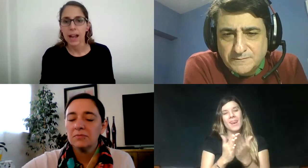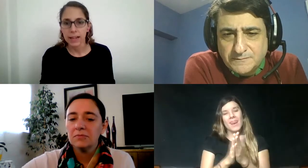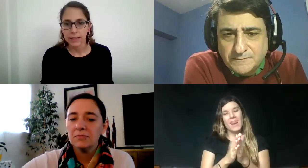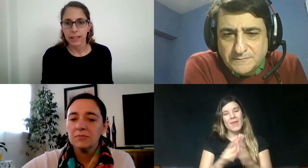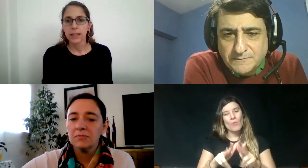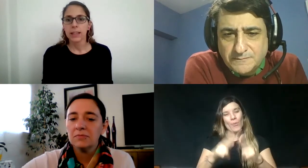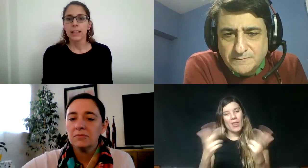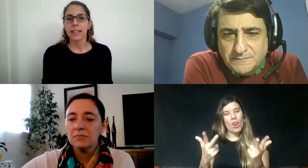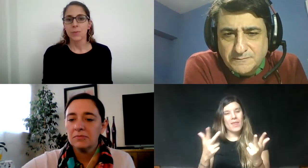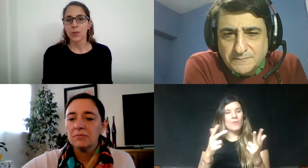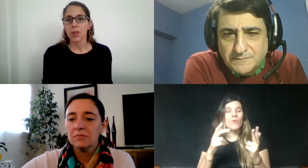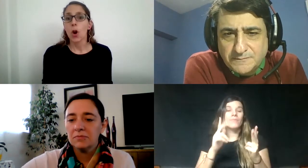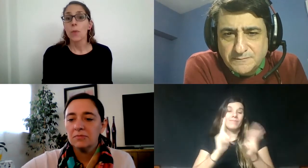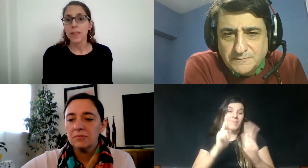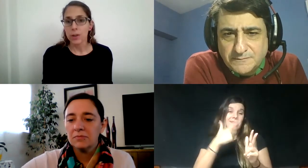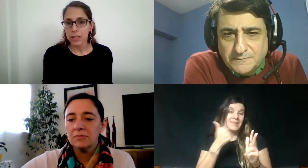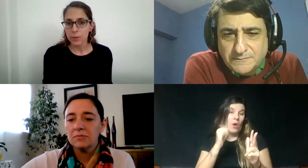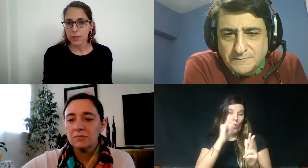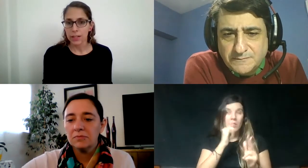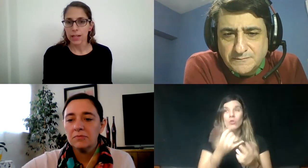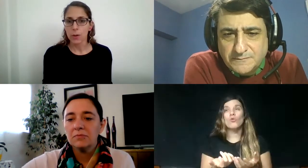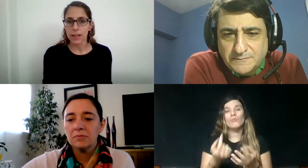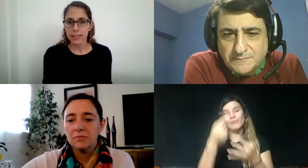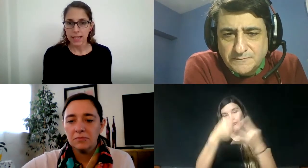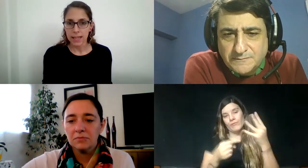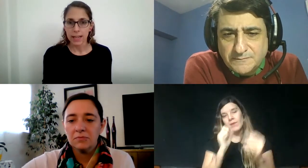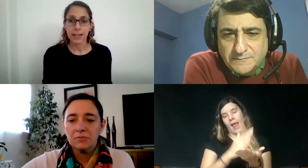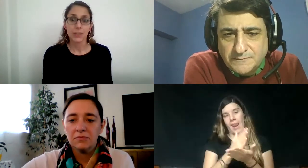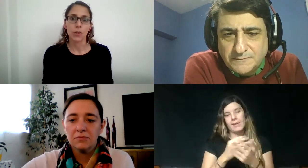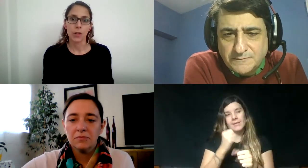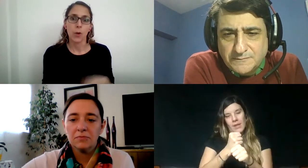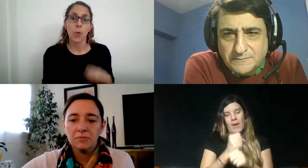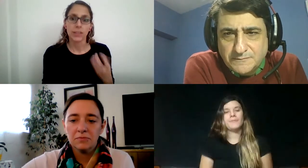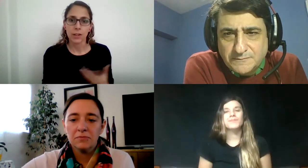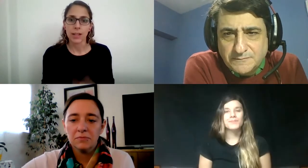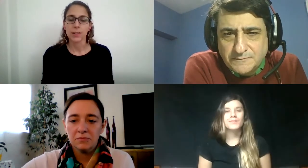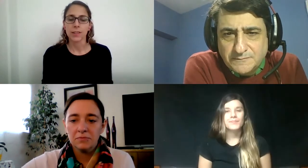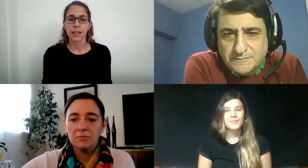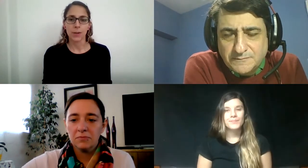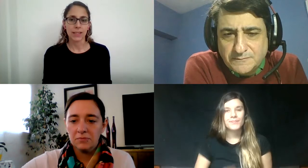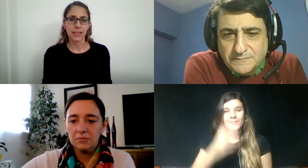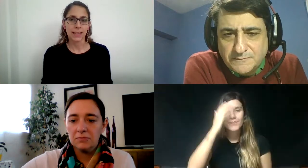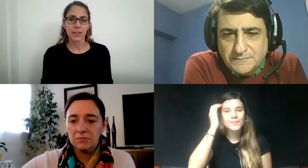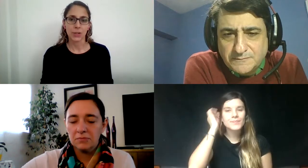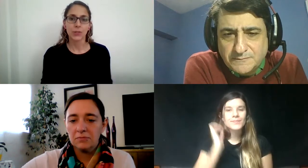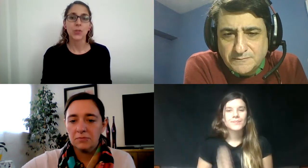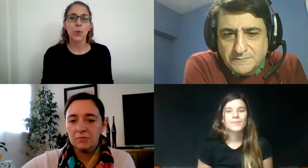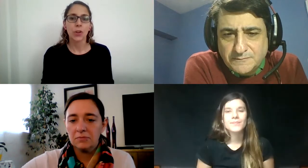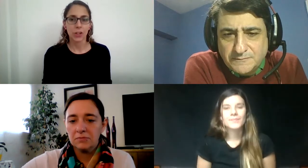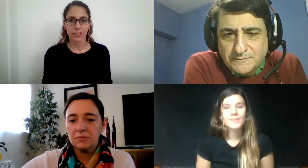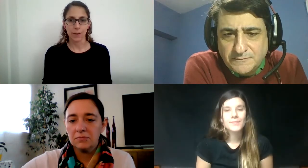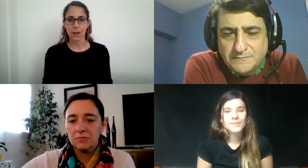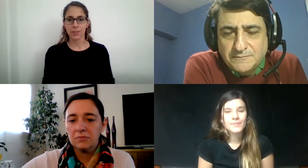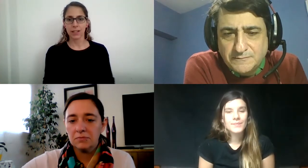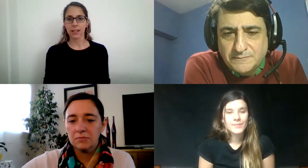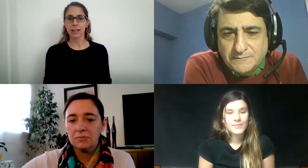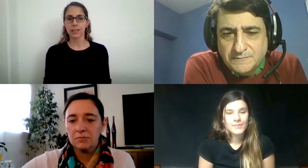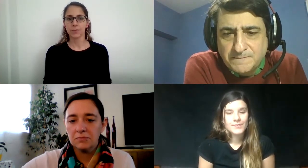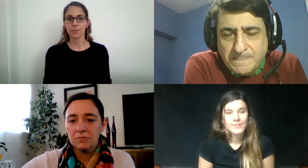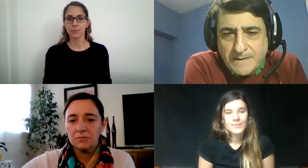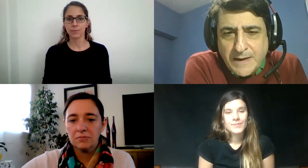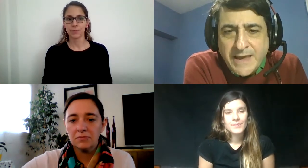en arte. Tenemos los videolibros en lengua de señas, que son cuentos leídos en lengua de señas. Y bueno, esto es un poco lo que trabajamos